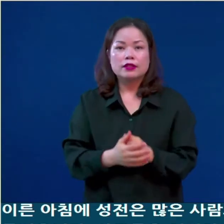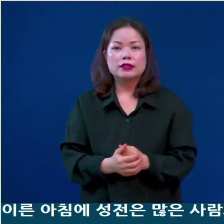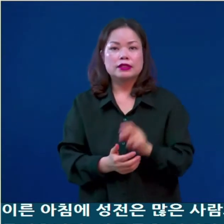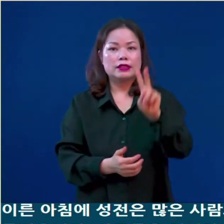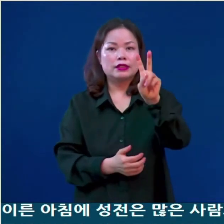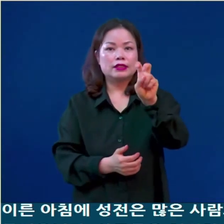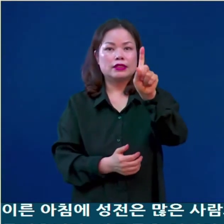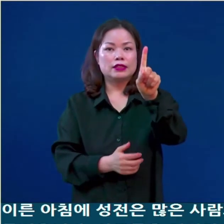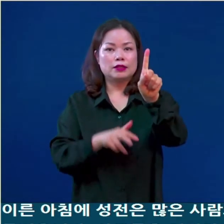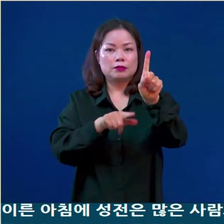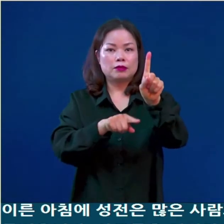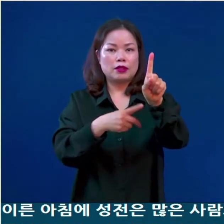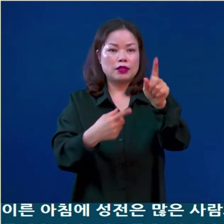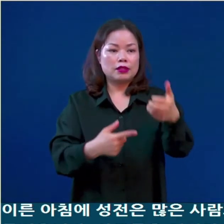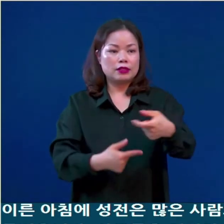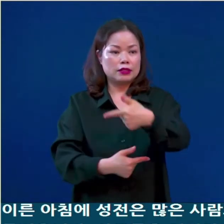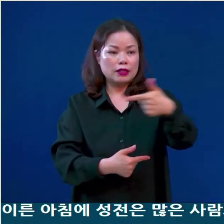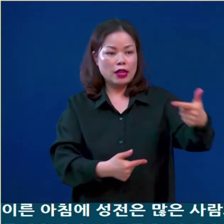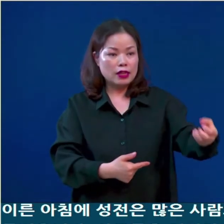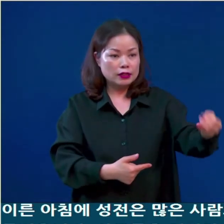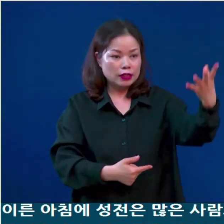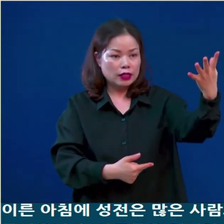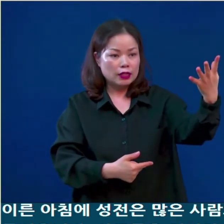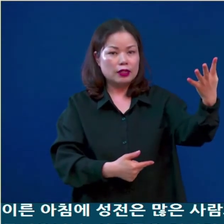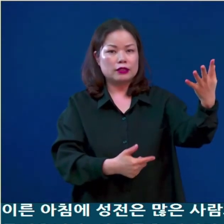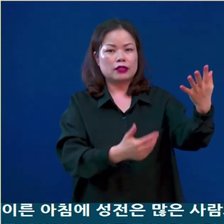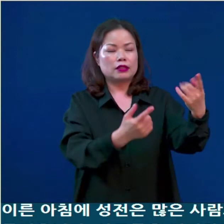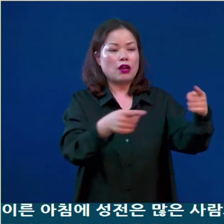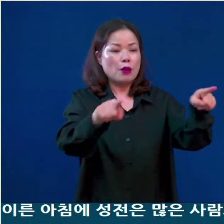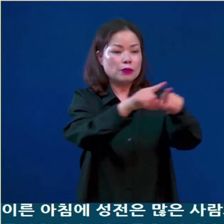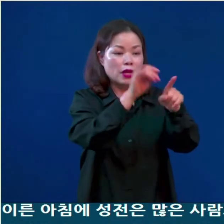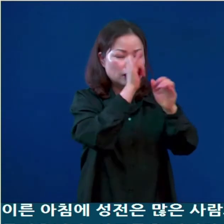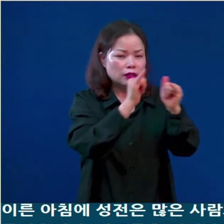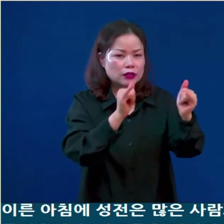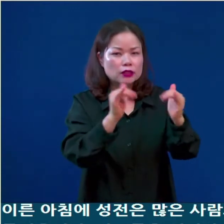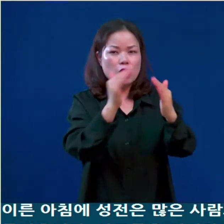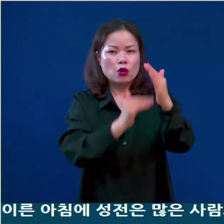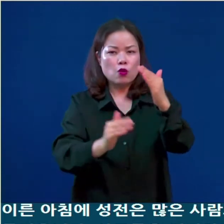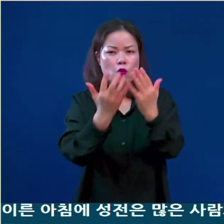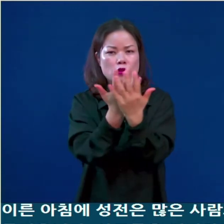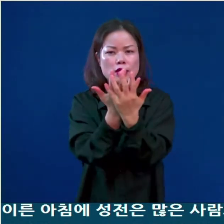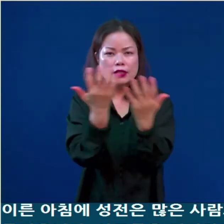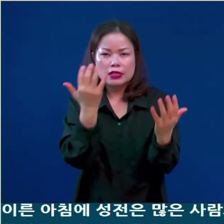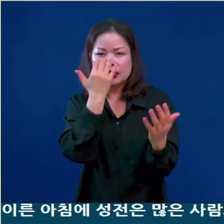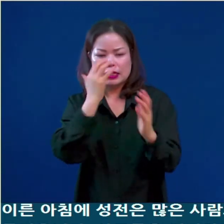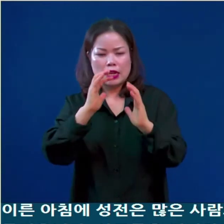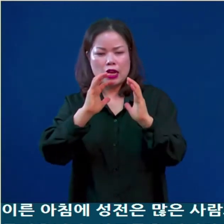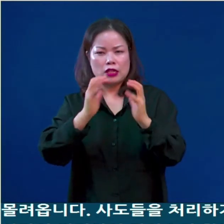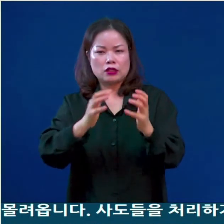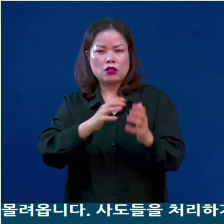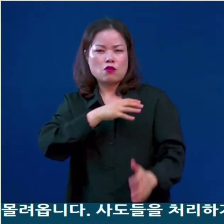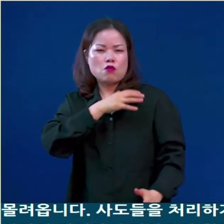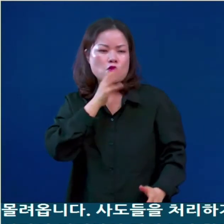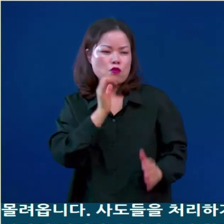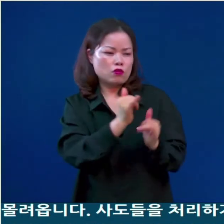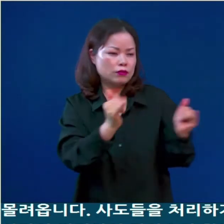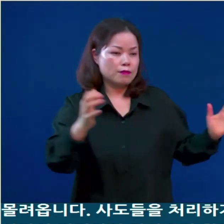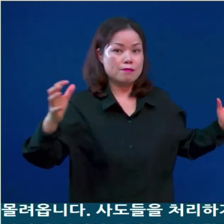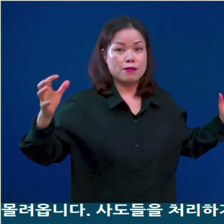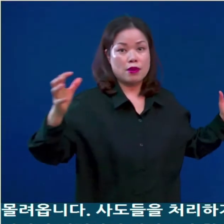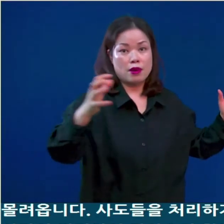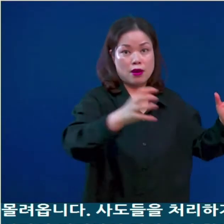21절, 대제사장과 그와 함께 있는 사람들이 와서 공회와 이스라엘 족속의 원로들을 다